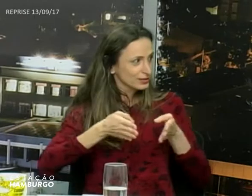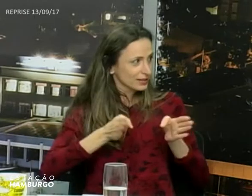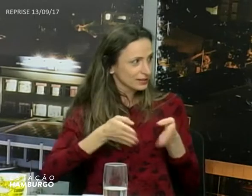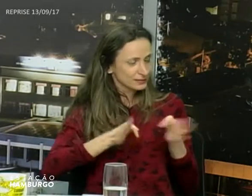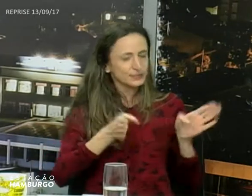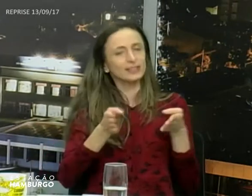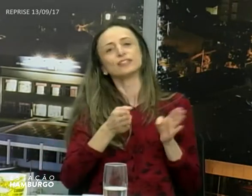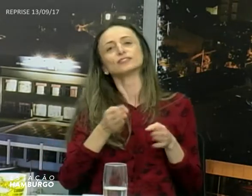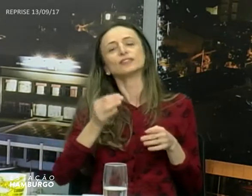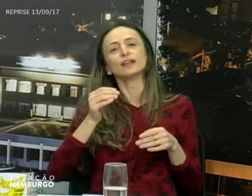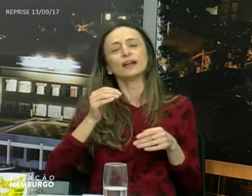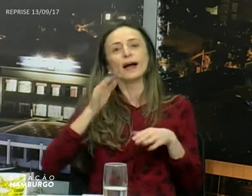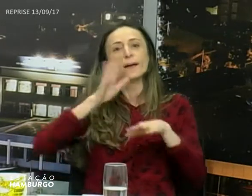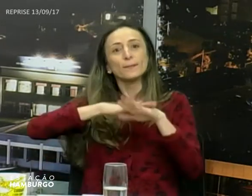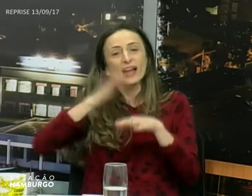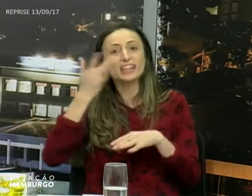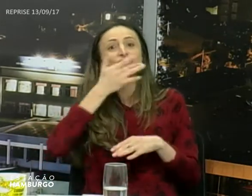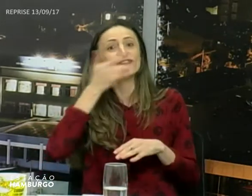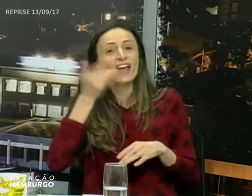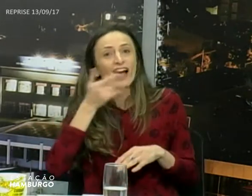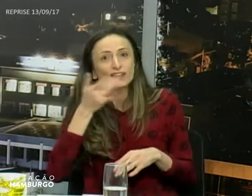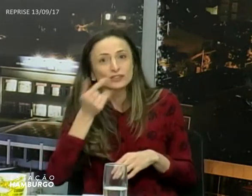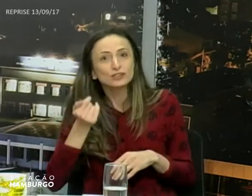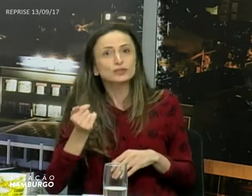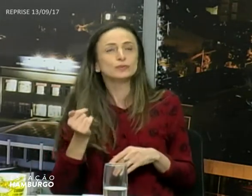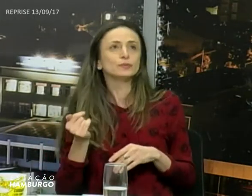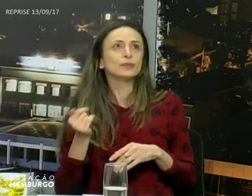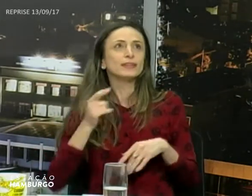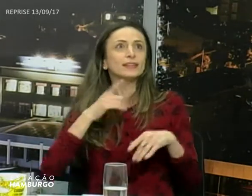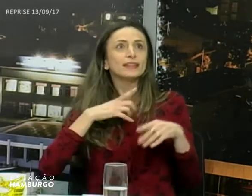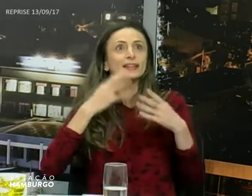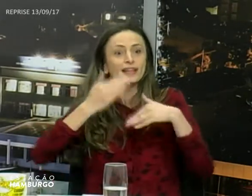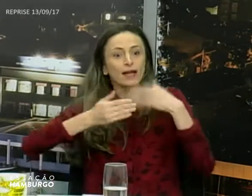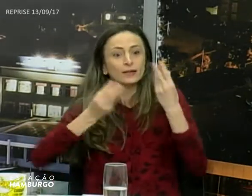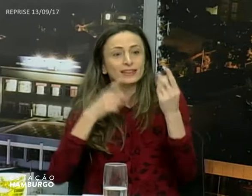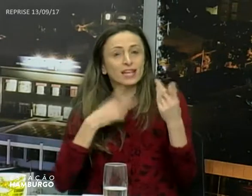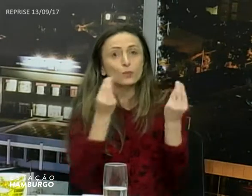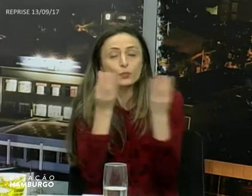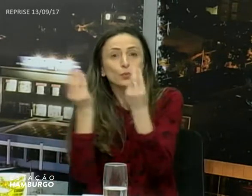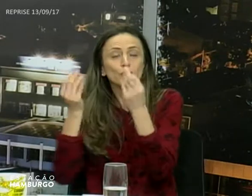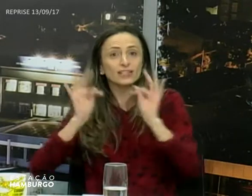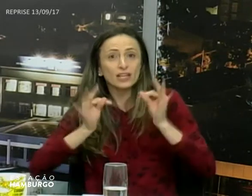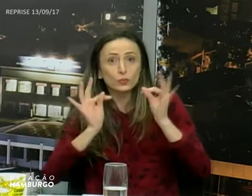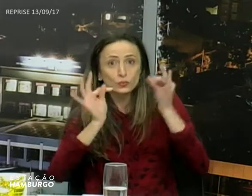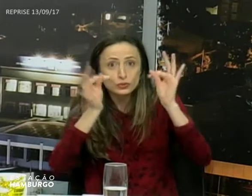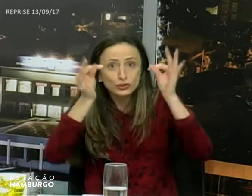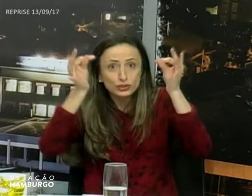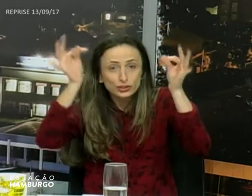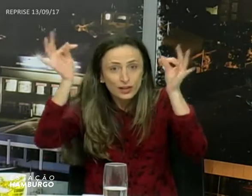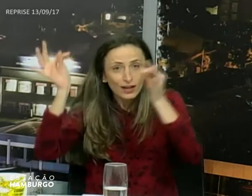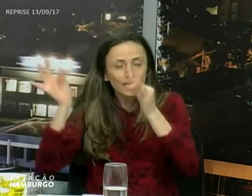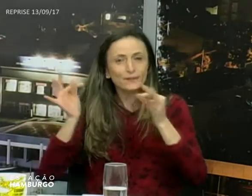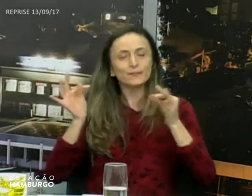Hoje em dia a acessibilidade é mais fácil que há tempos atrás.